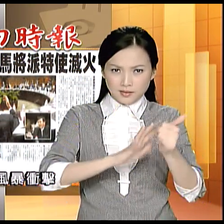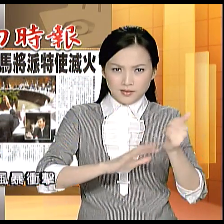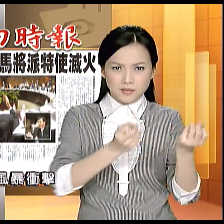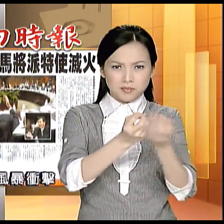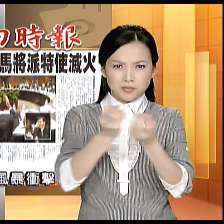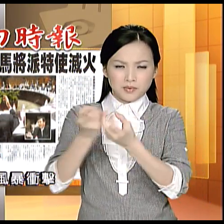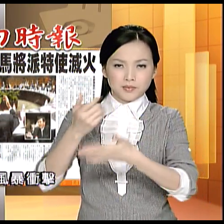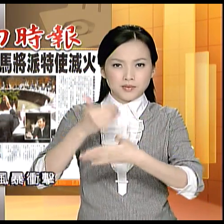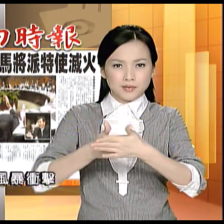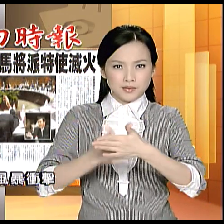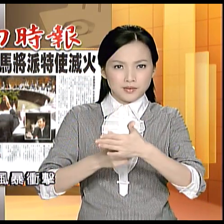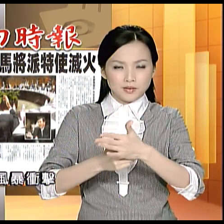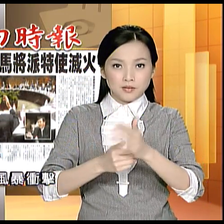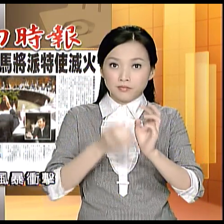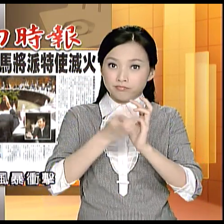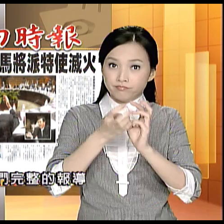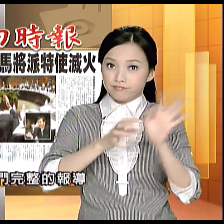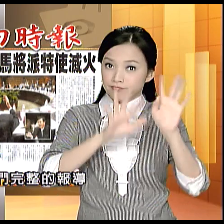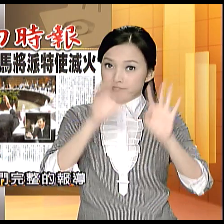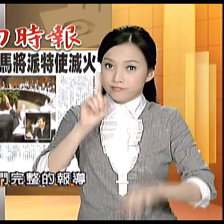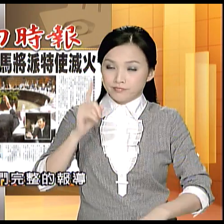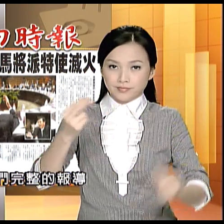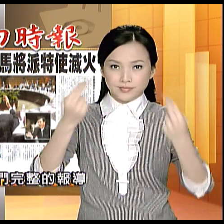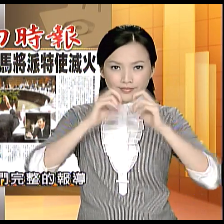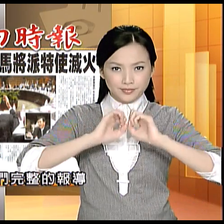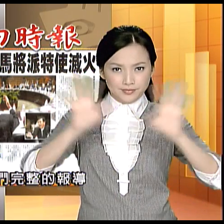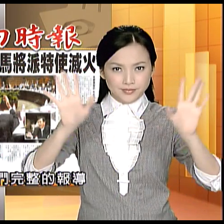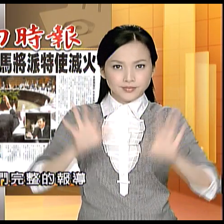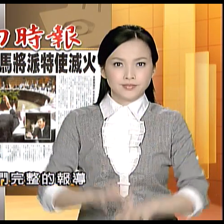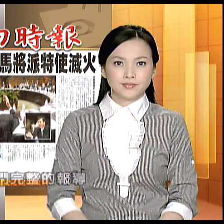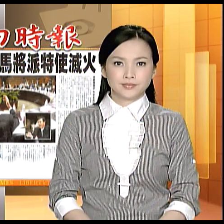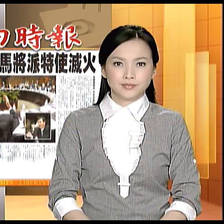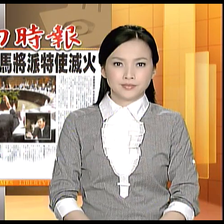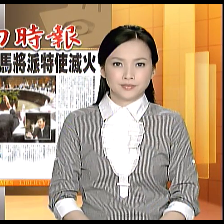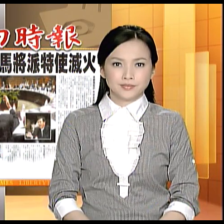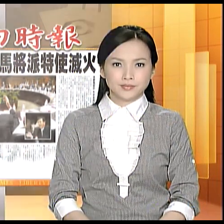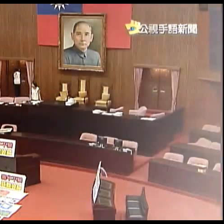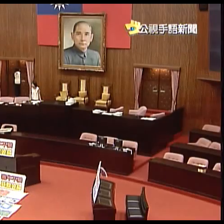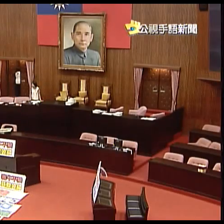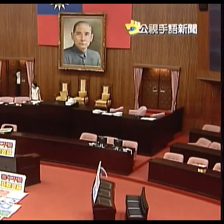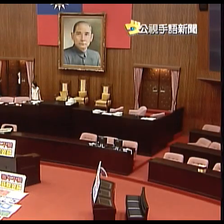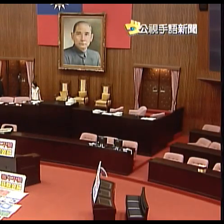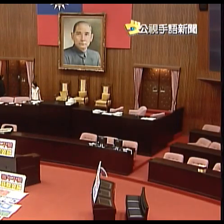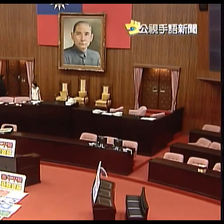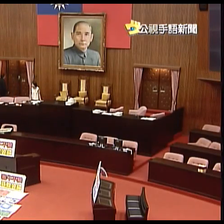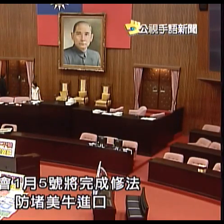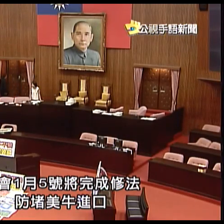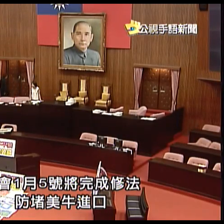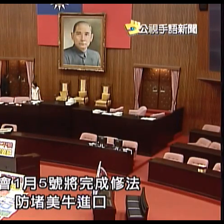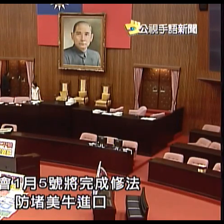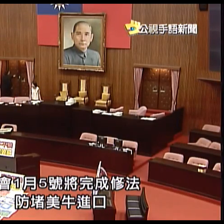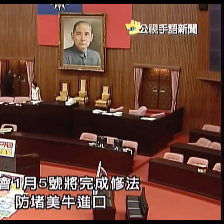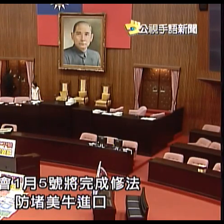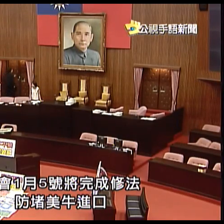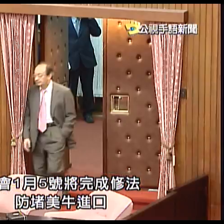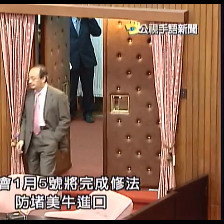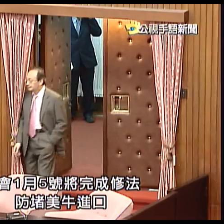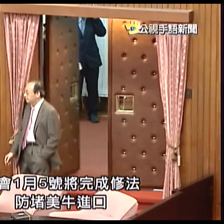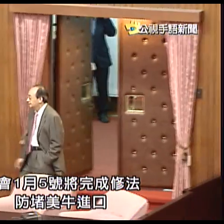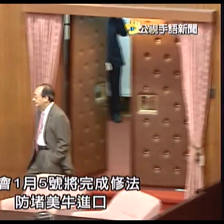风暴的冲击。继续来看我们完整的报道。 国会1月5号将完成修法防堵美牛进口，